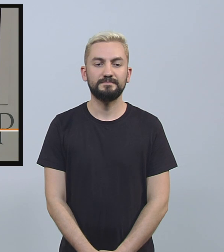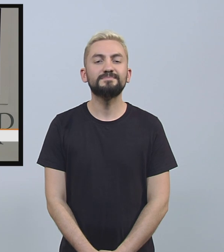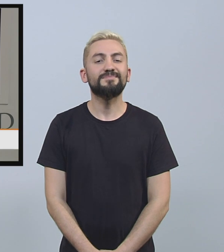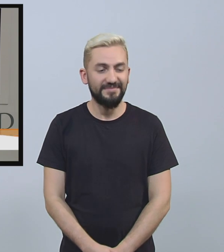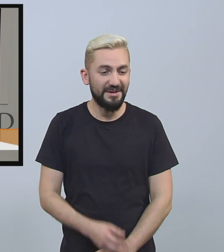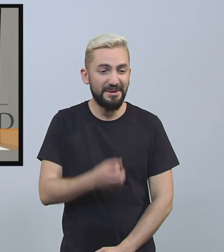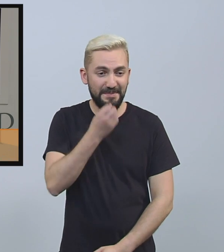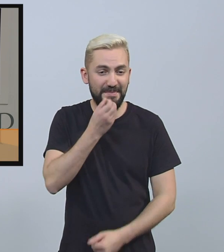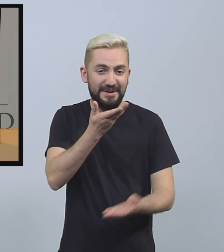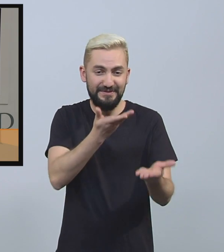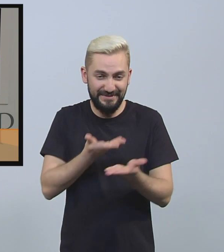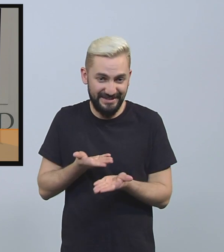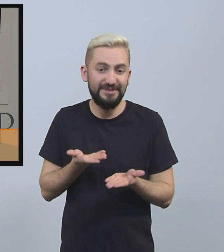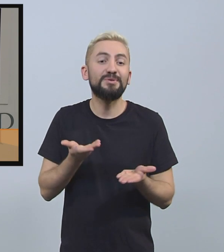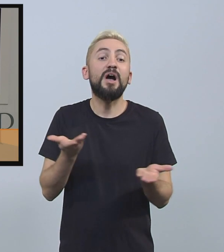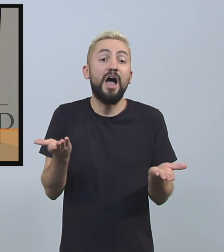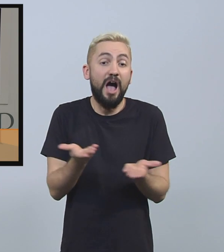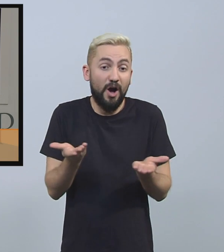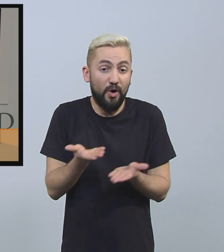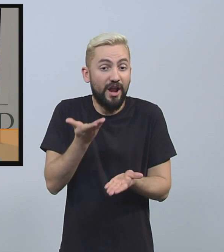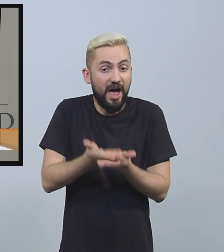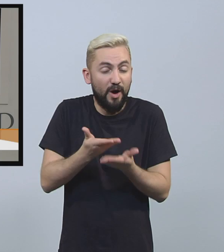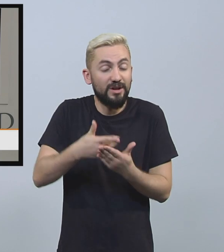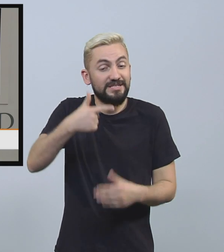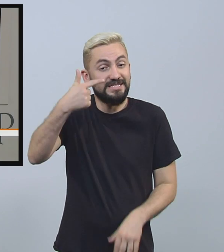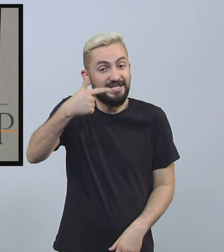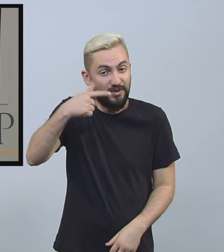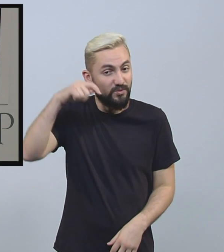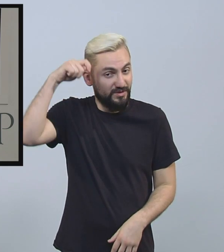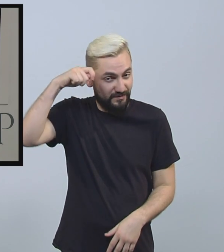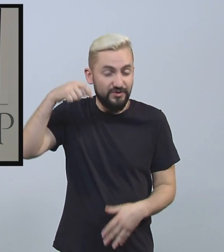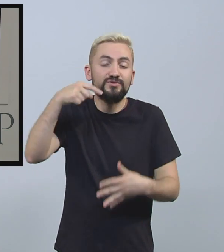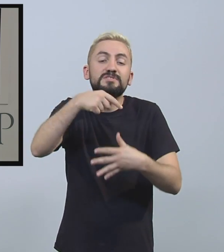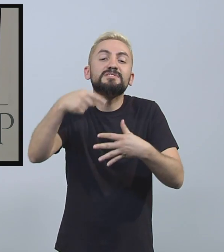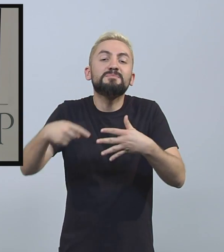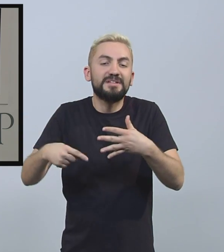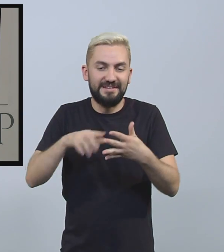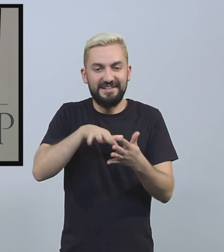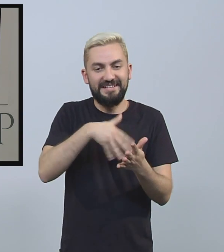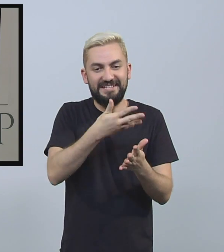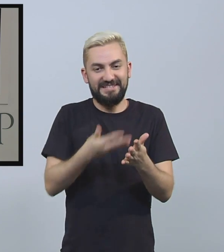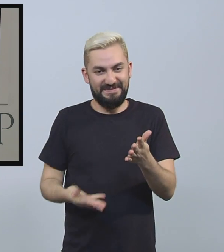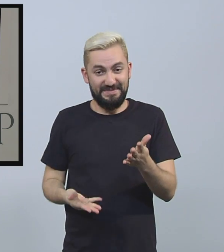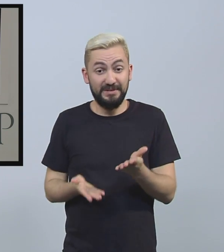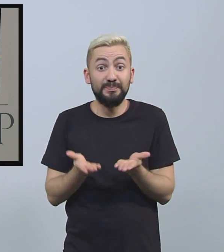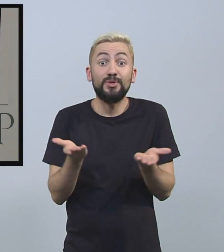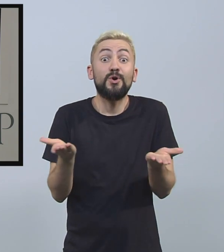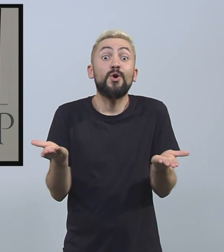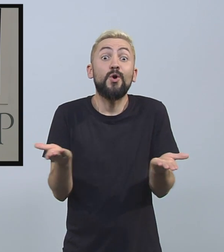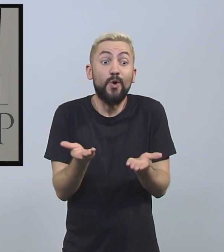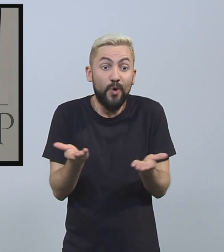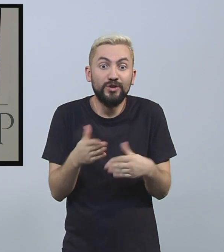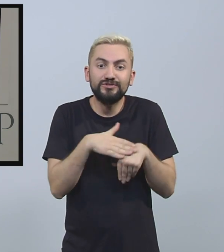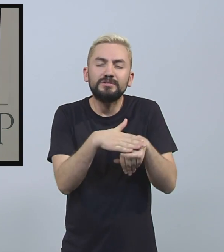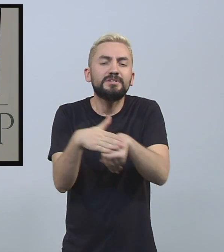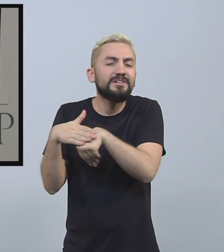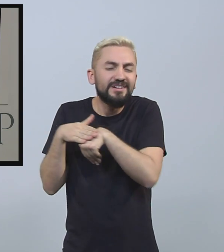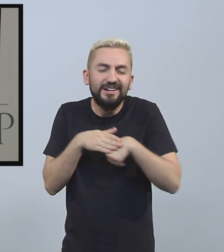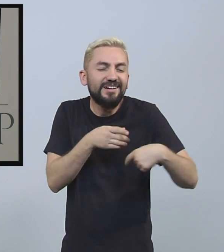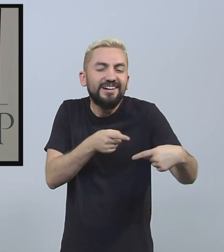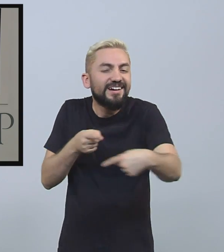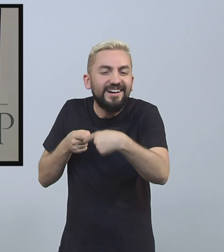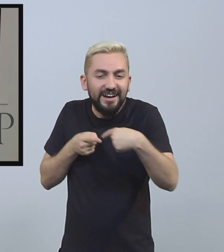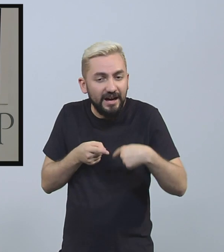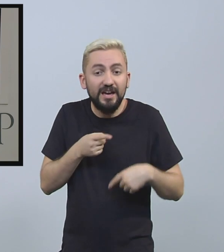Sejam bem-vindos à segunda videoaula da disciplina de Libras. Hoje nós vamos discutir a história da educação